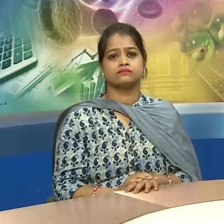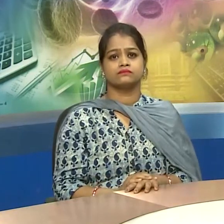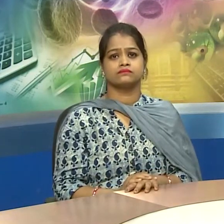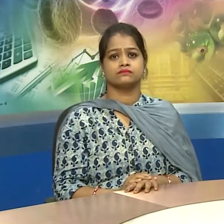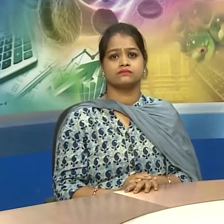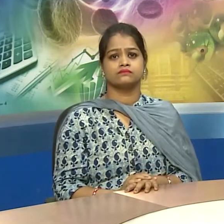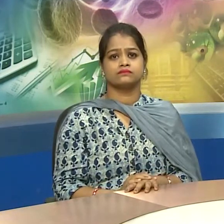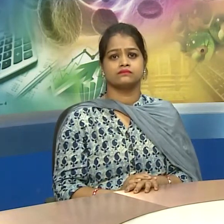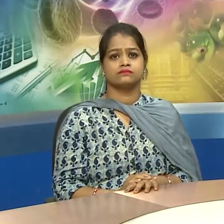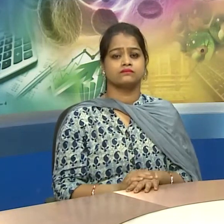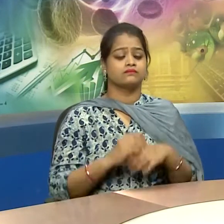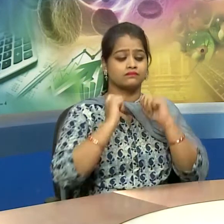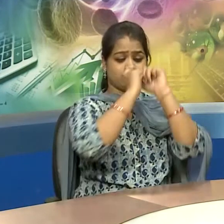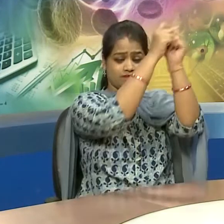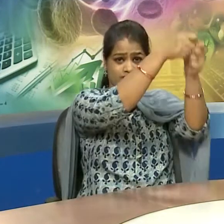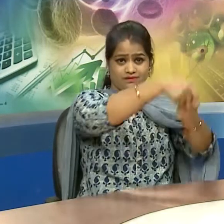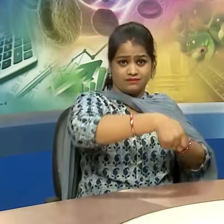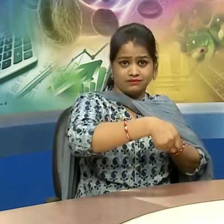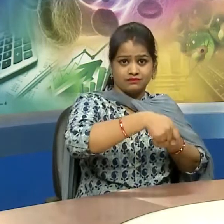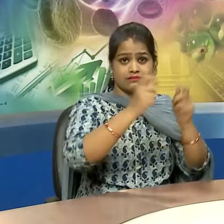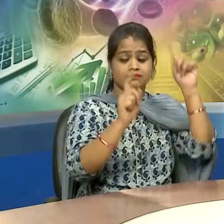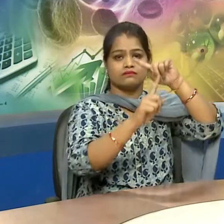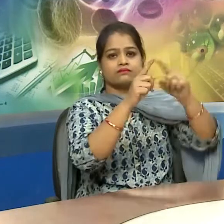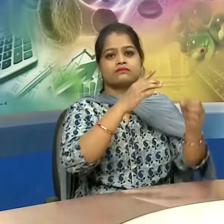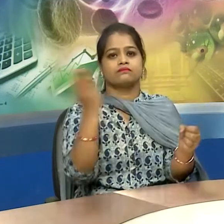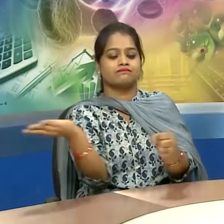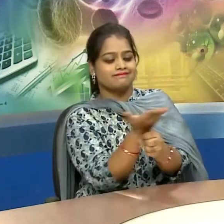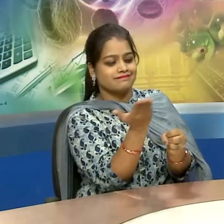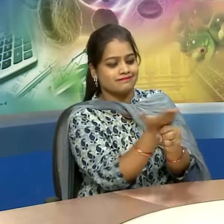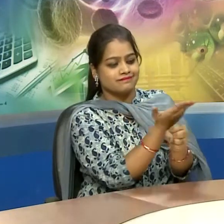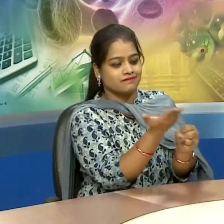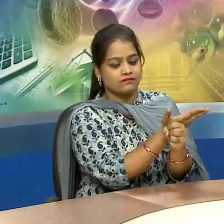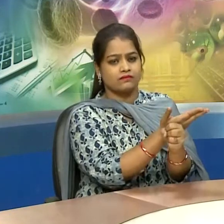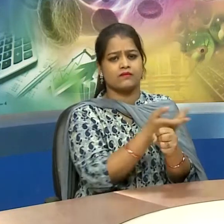कुदाल और कुल्हाड़ी के माध्यम से किस ओर संकेत किया गया है?